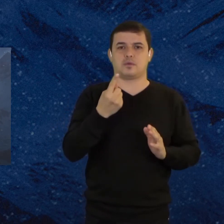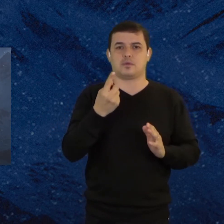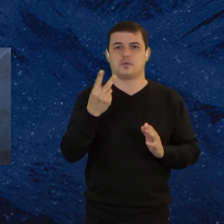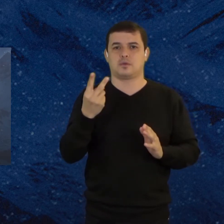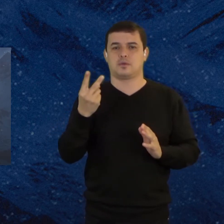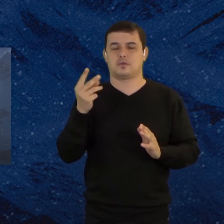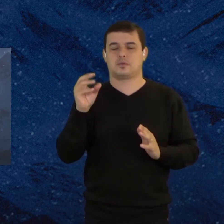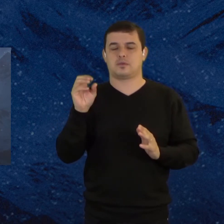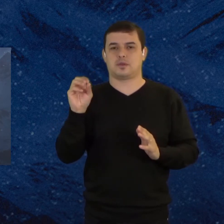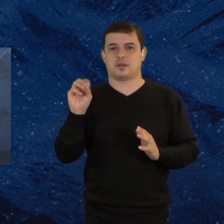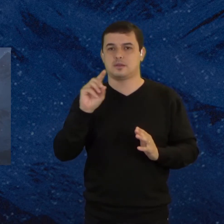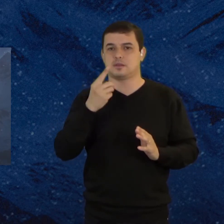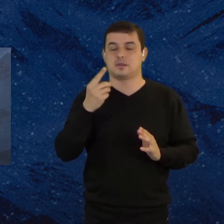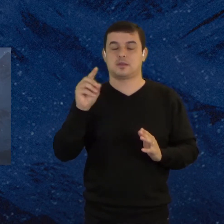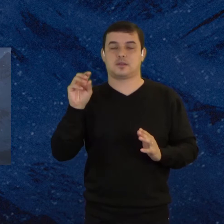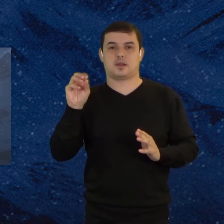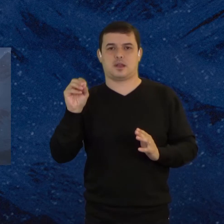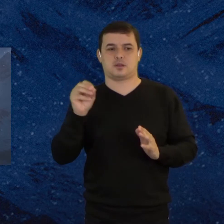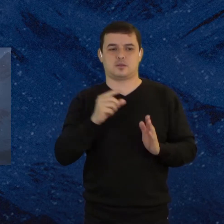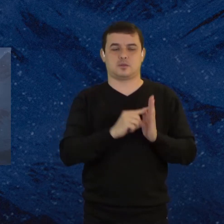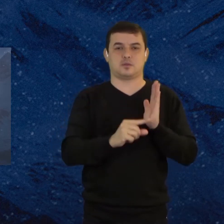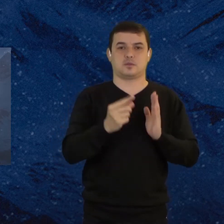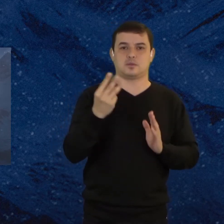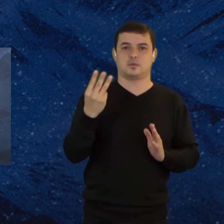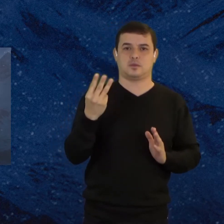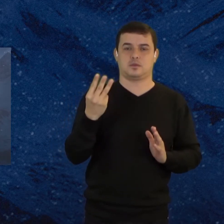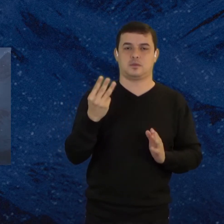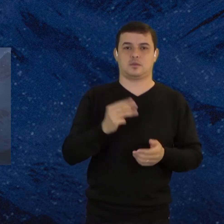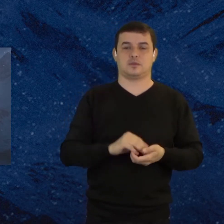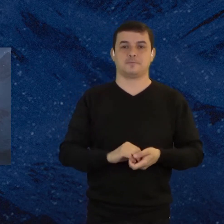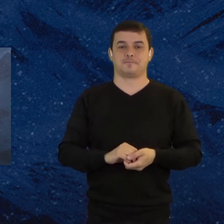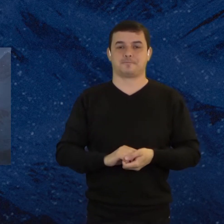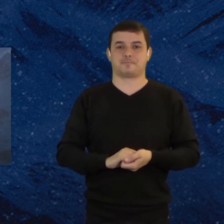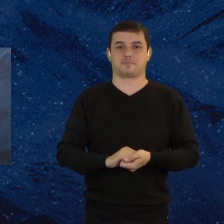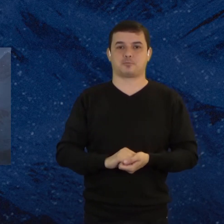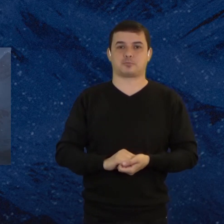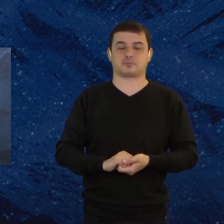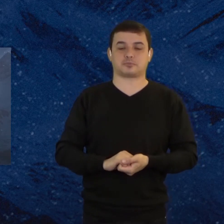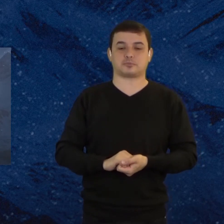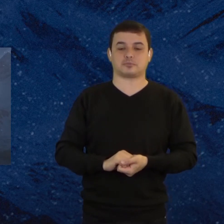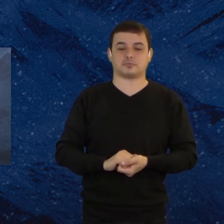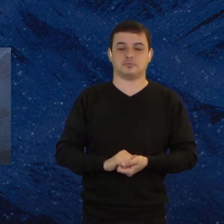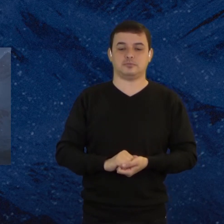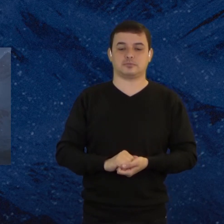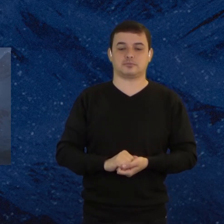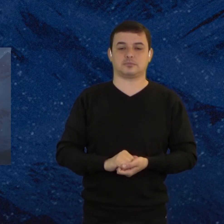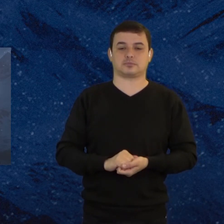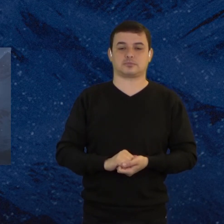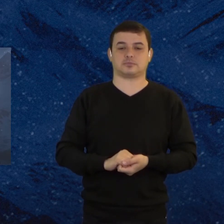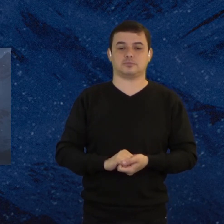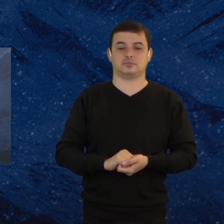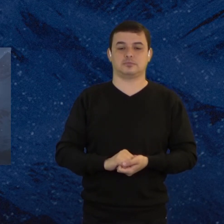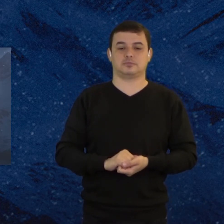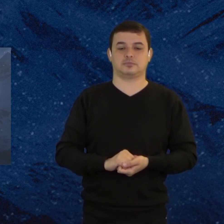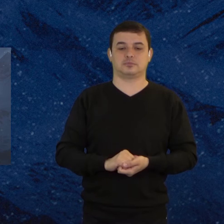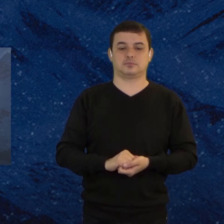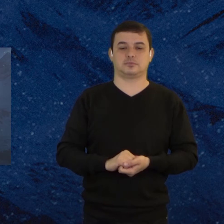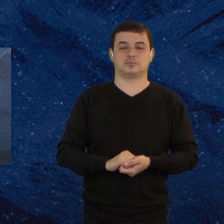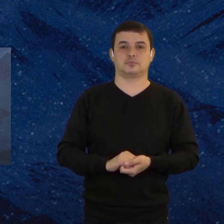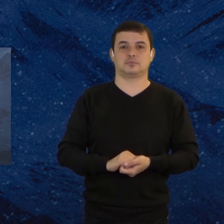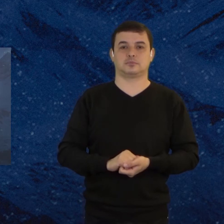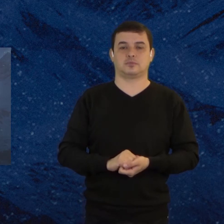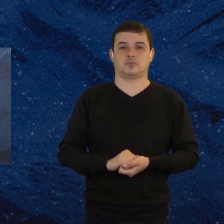irmãos, produzindo esse exército. O texto diz assim, eu vou ler na versão